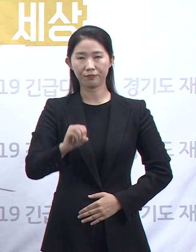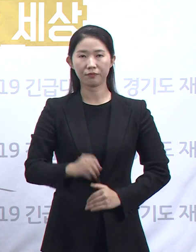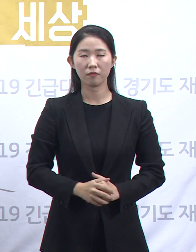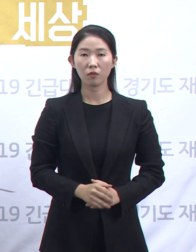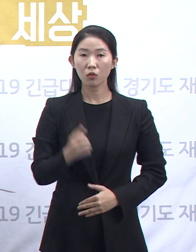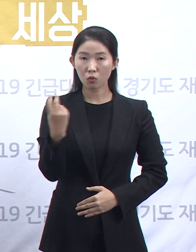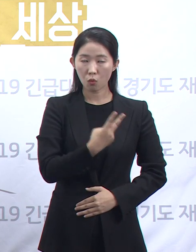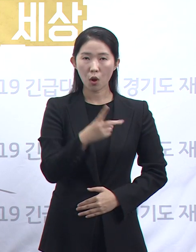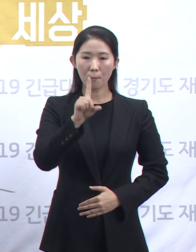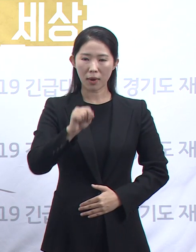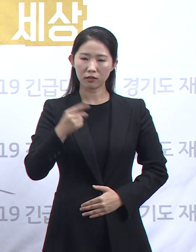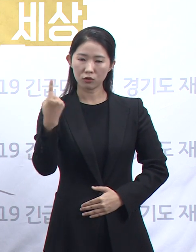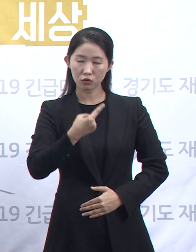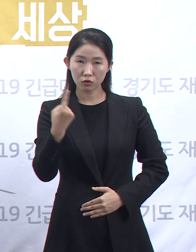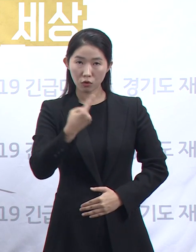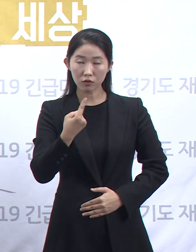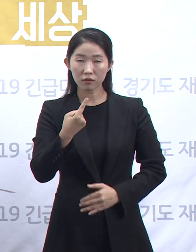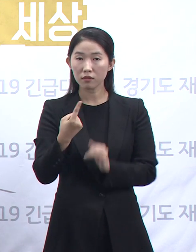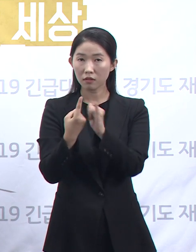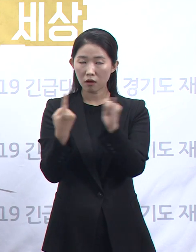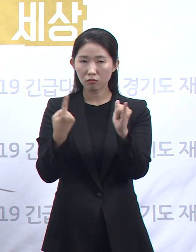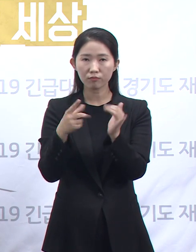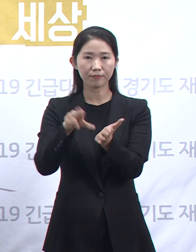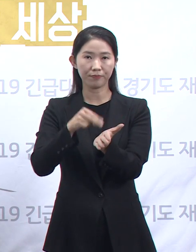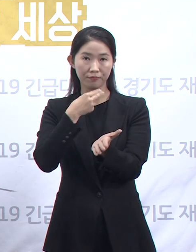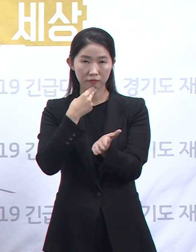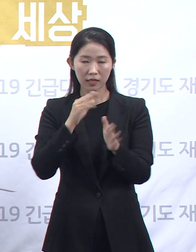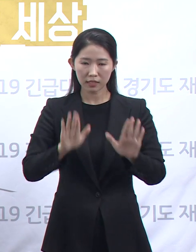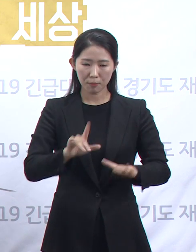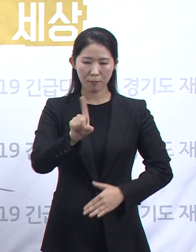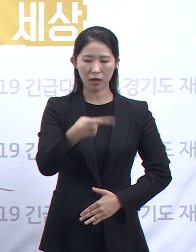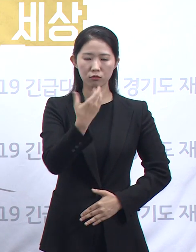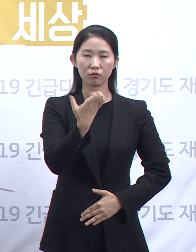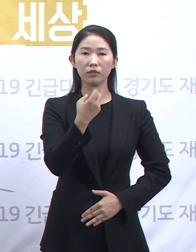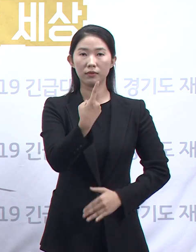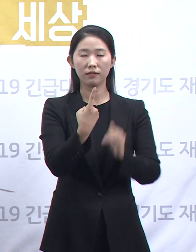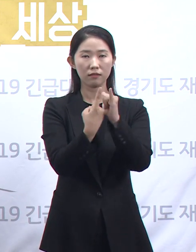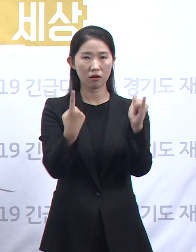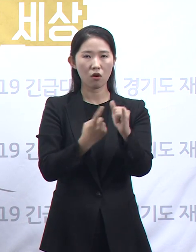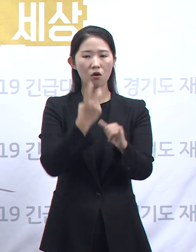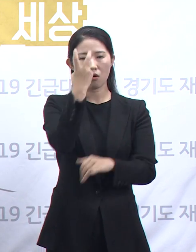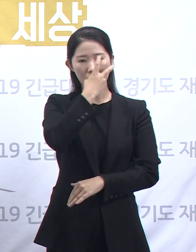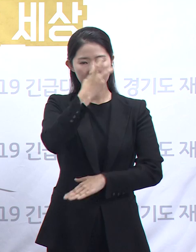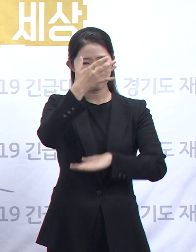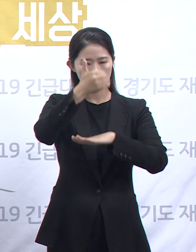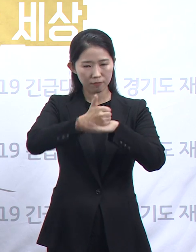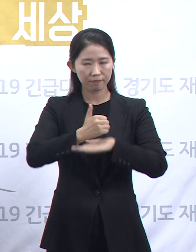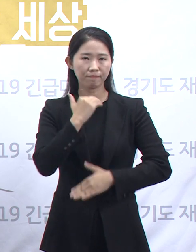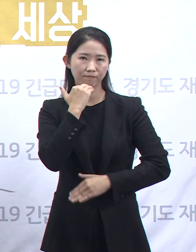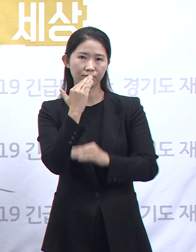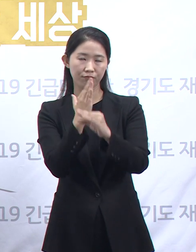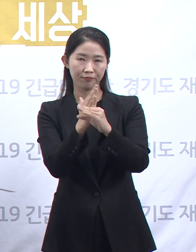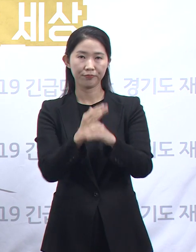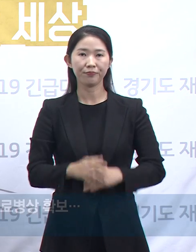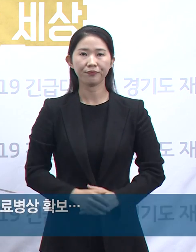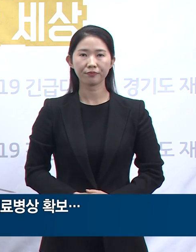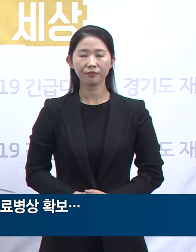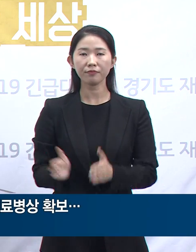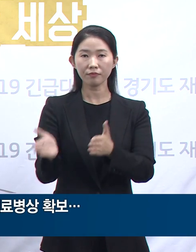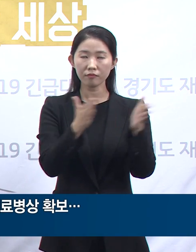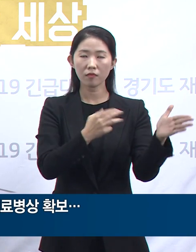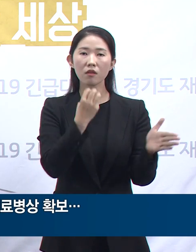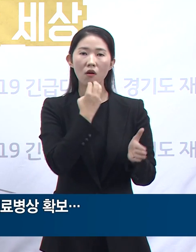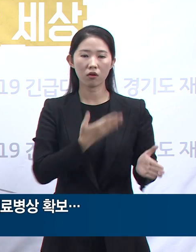11,669명이 음성 판정을 받았고 191명은 결과를 기다리는 중입니다. 다음은 경기도 병상 운영